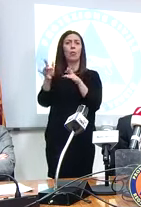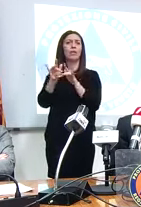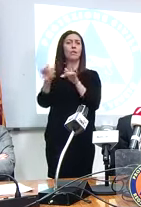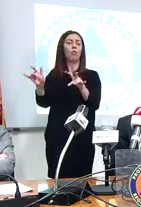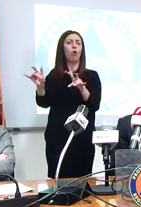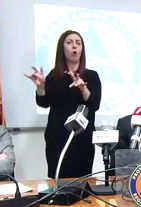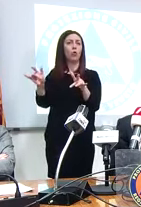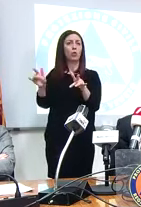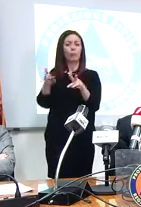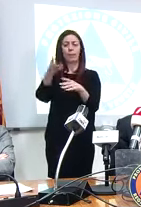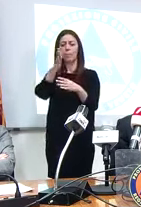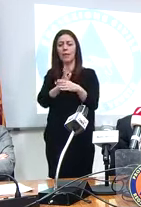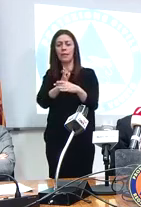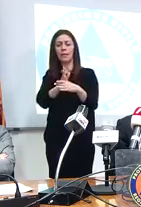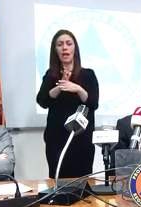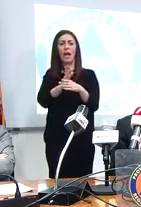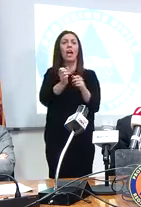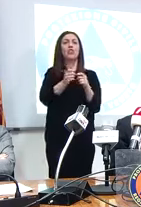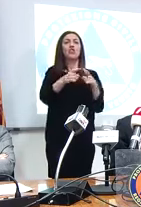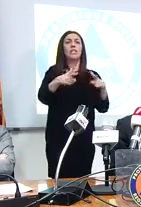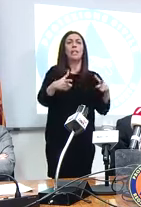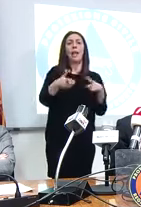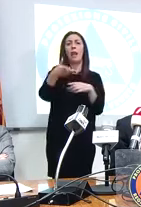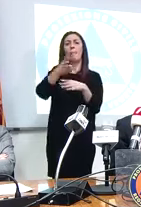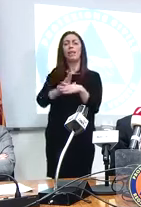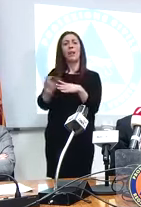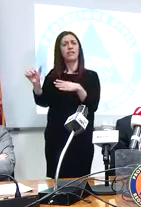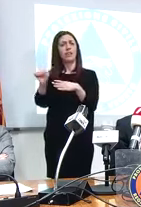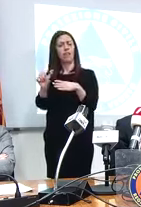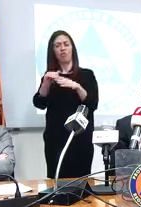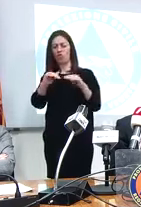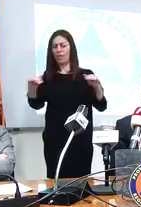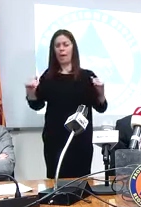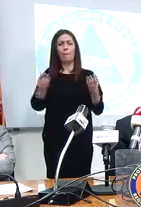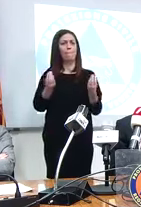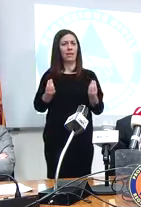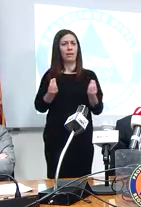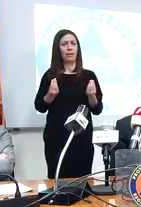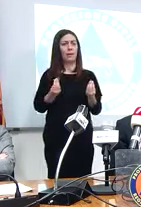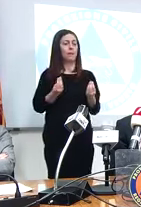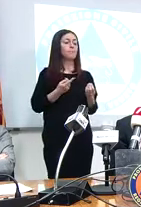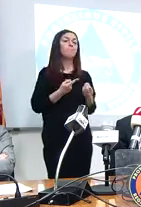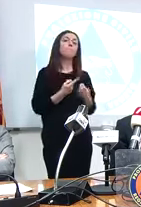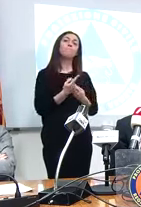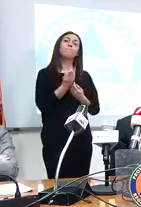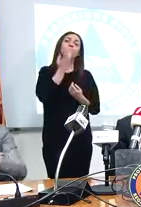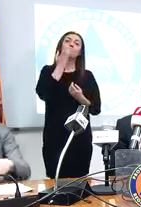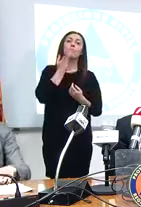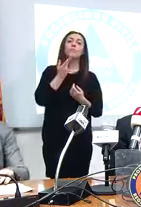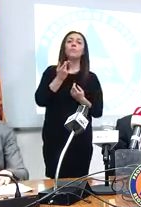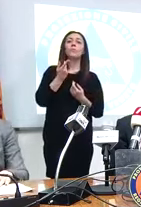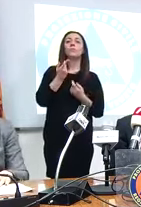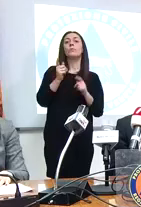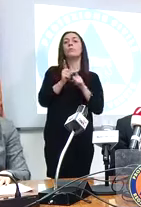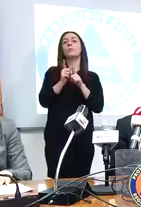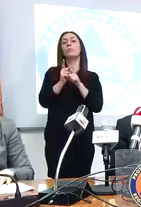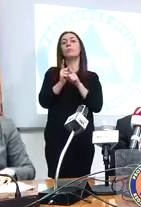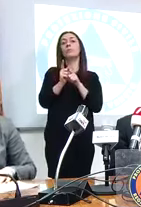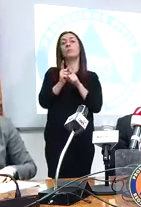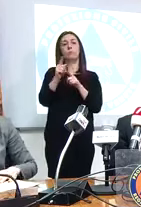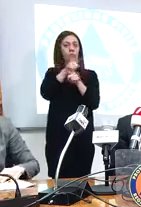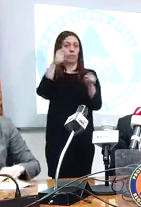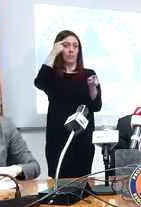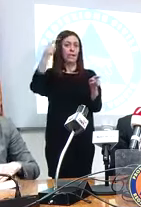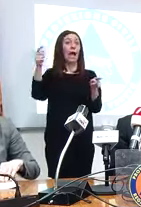Ma allora, il senso è semplicemente quello di non lasciare aree sguarnite, perché voi sapete Schiavonia